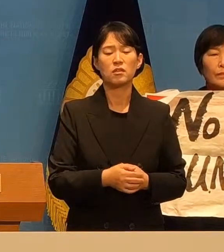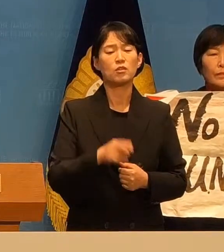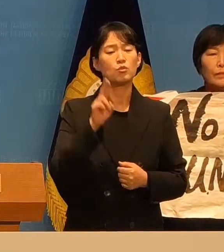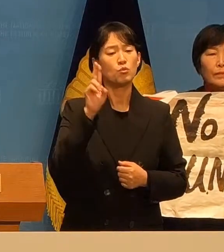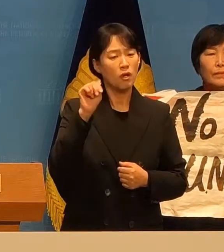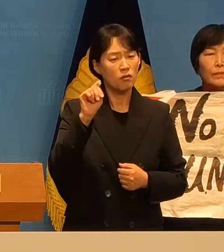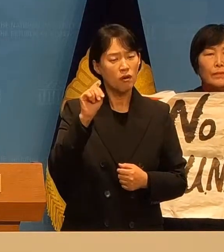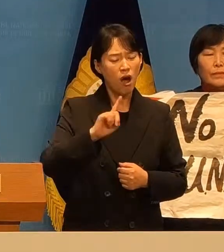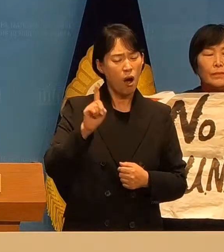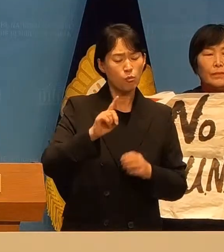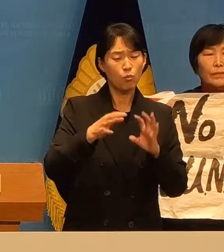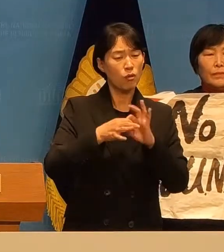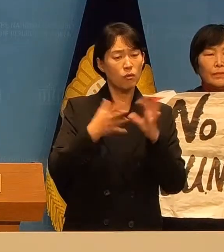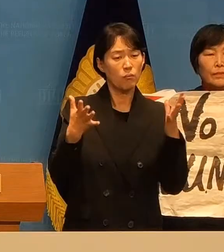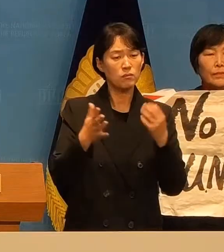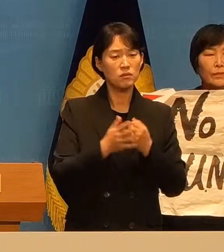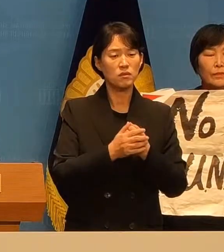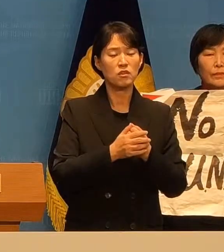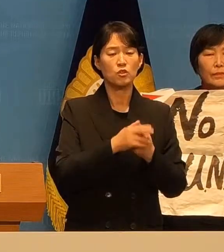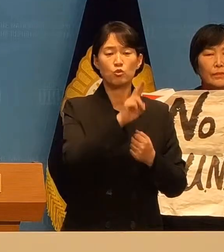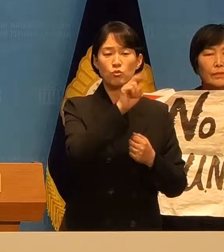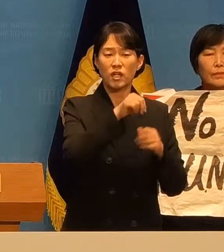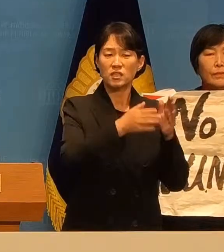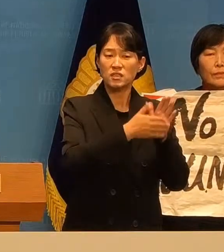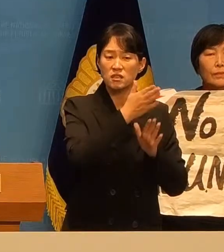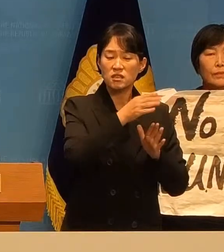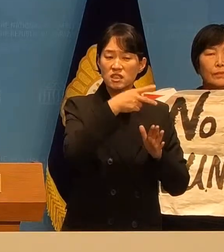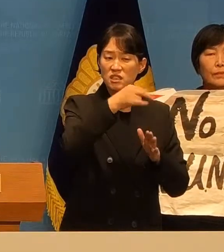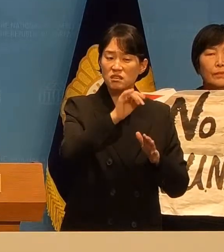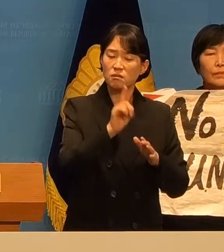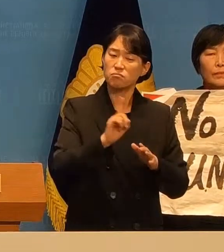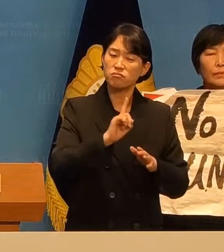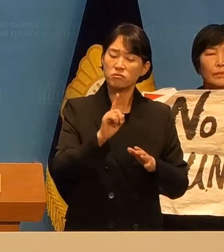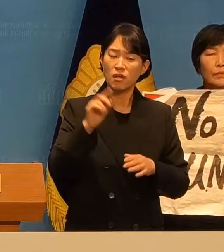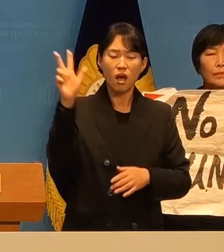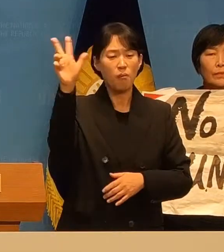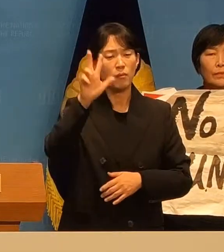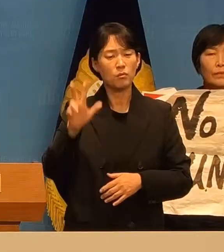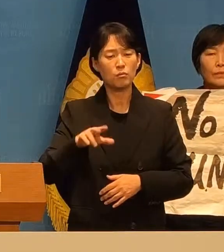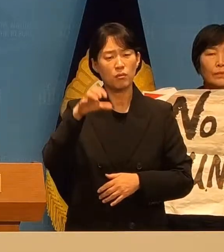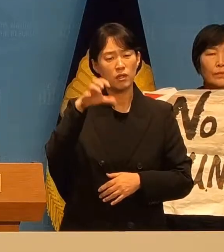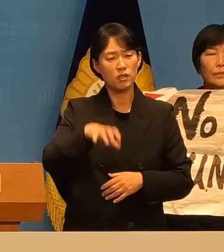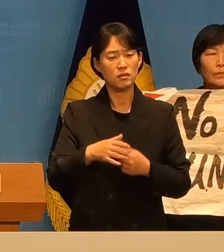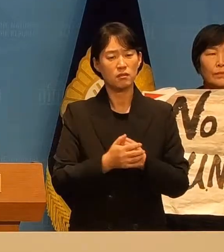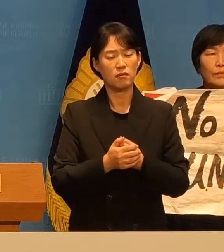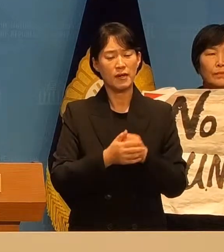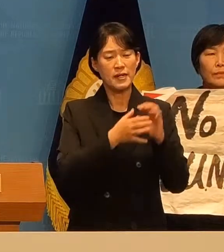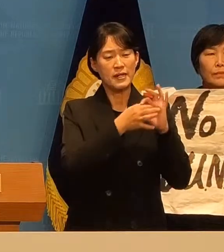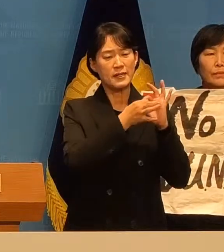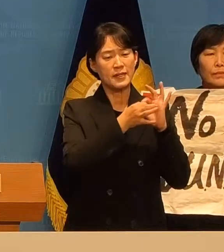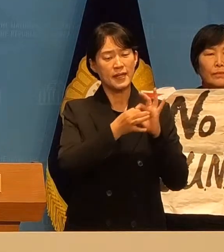유엔과 아무런 무관한 UNC가 이 한반도에서 빨대를 꽂고